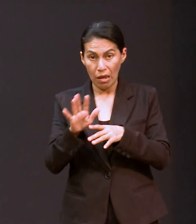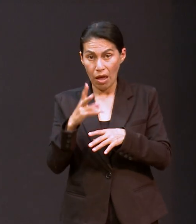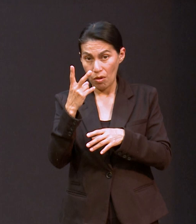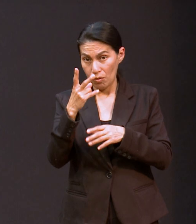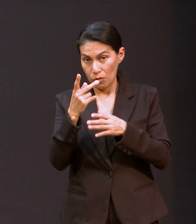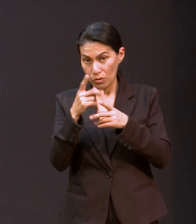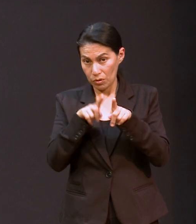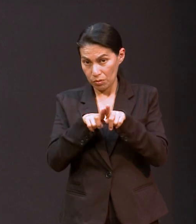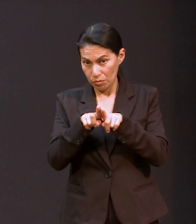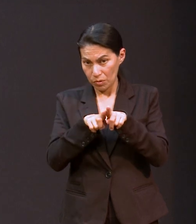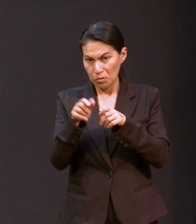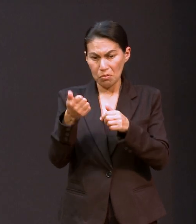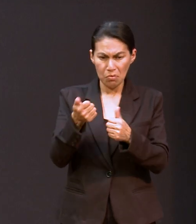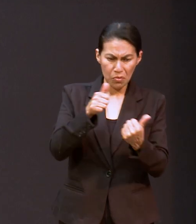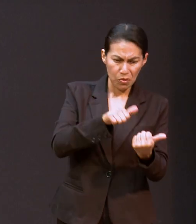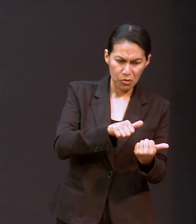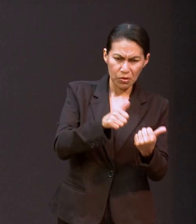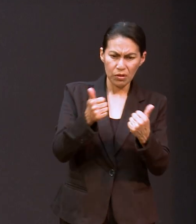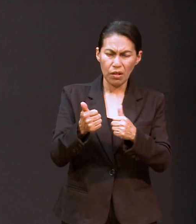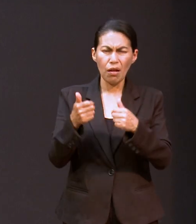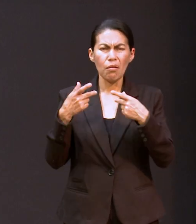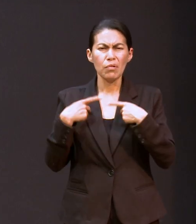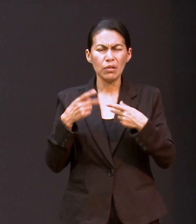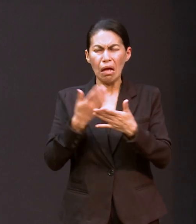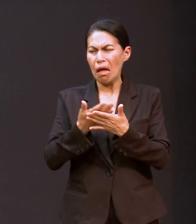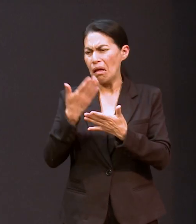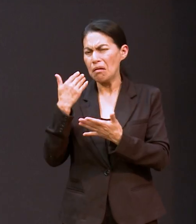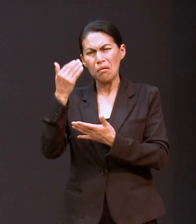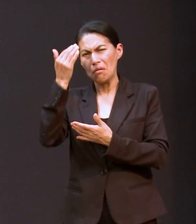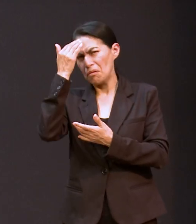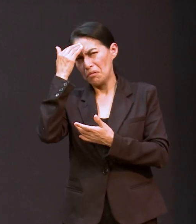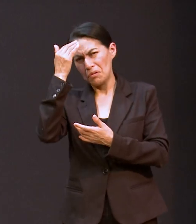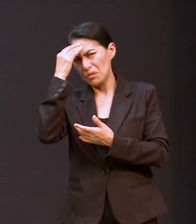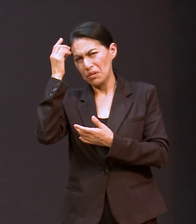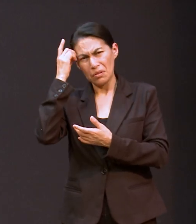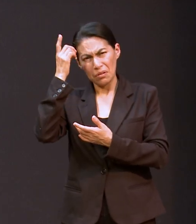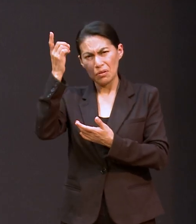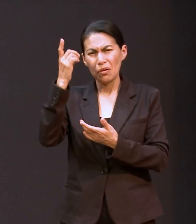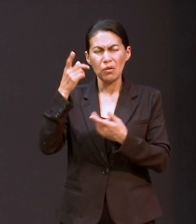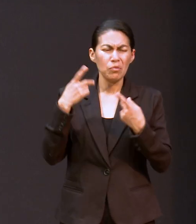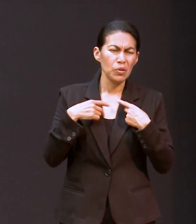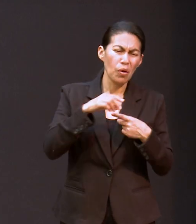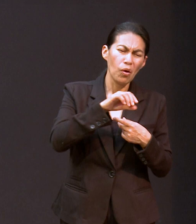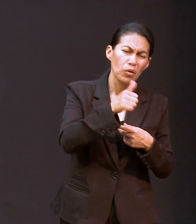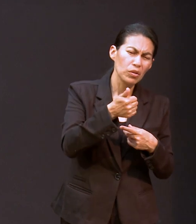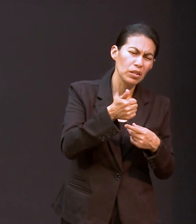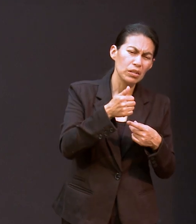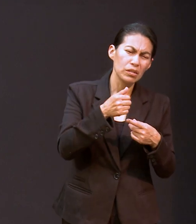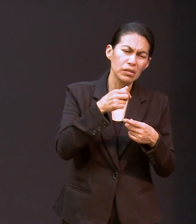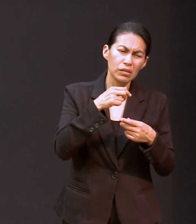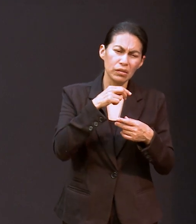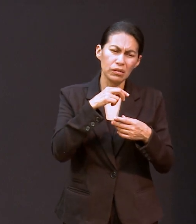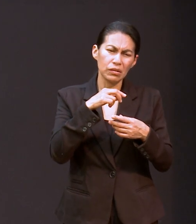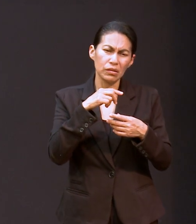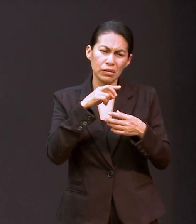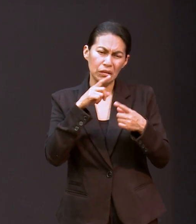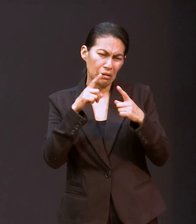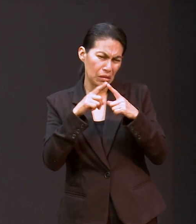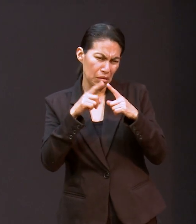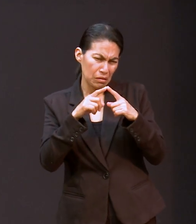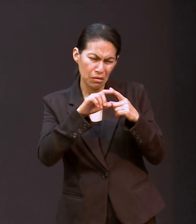dos hermanos se han bautizado por ese programa personas que no sabían a personas de otras Iglesias han